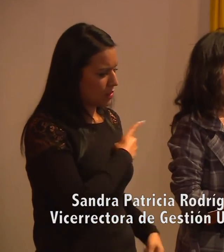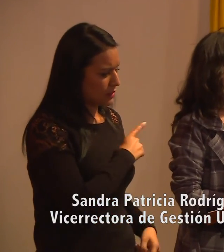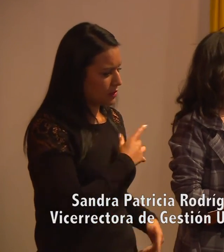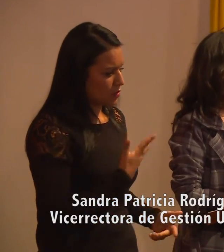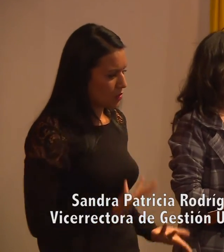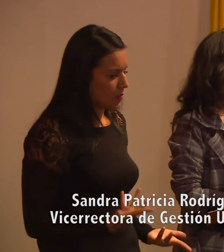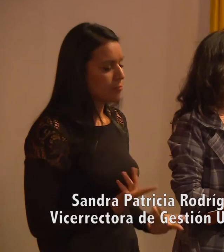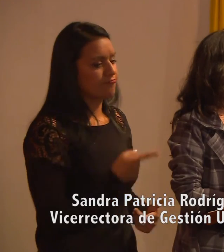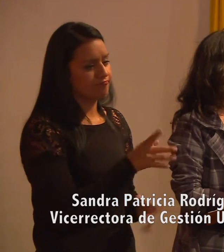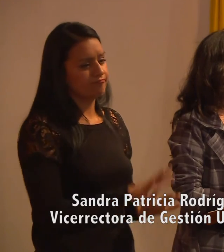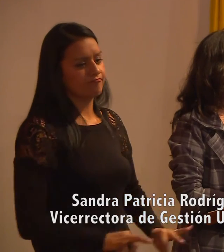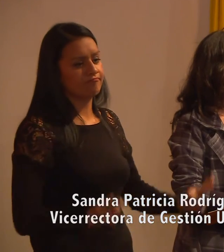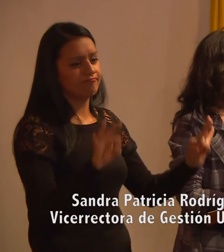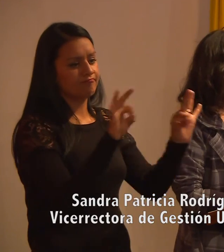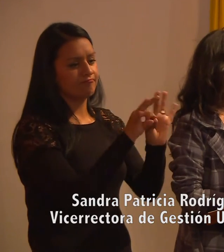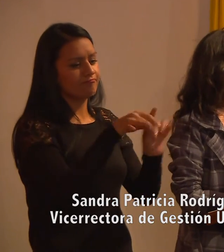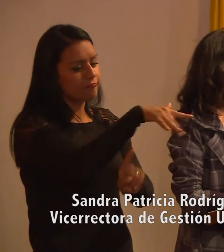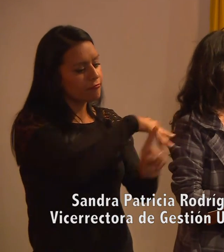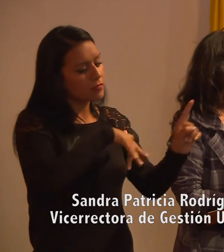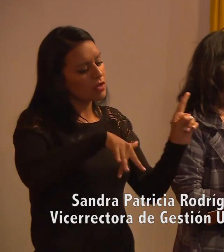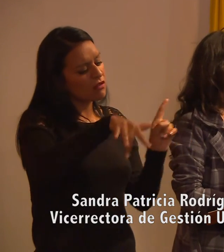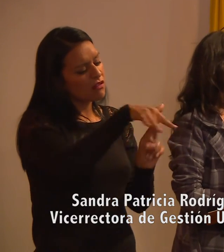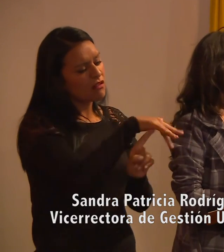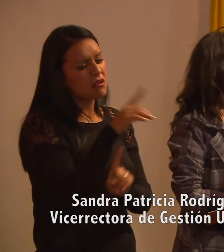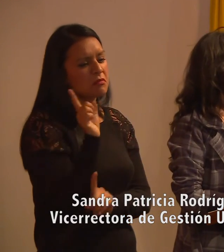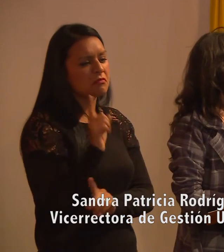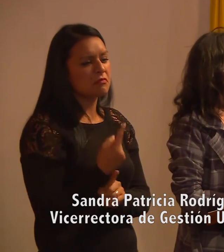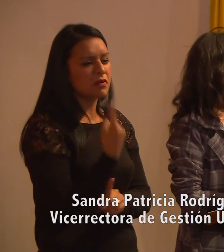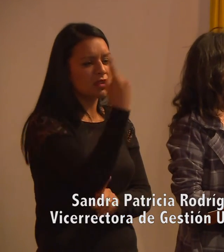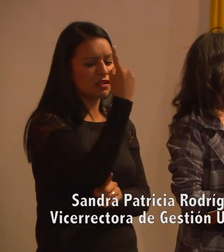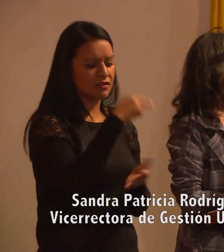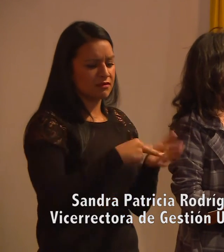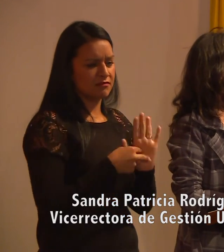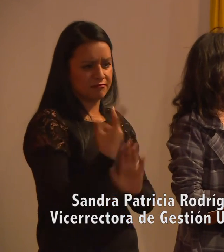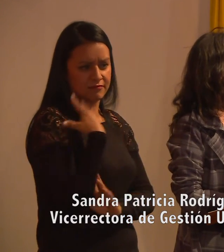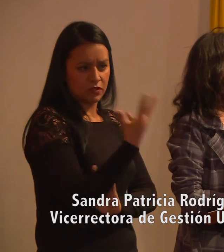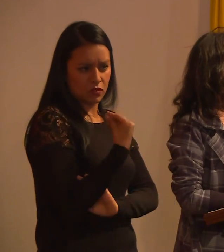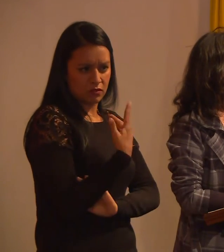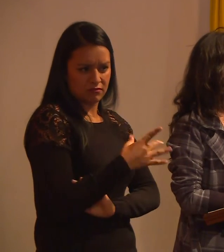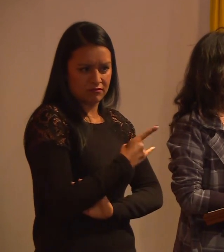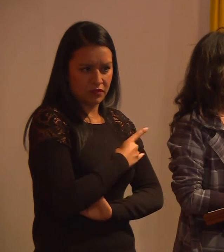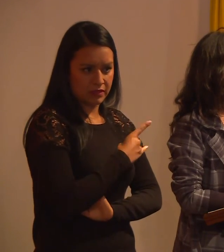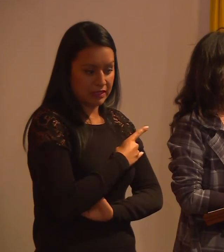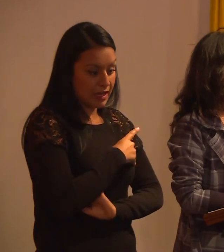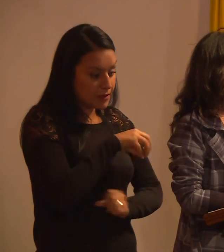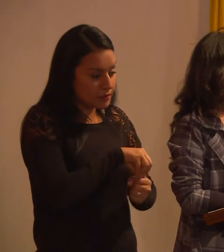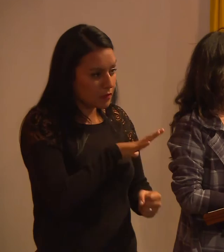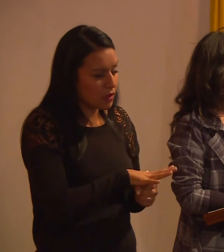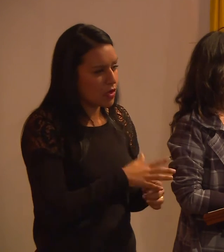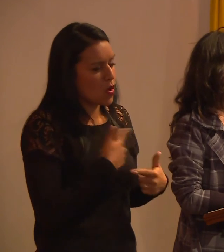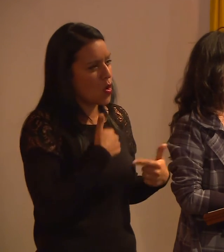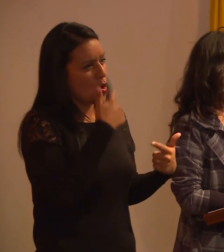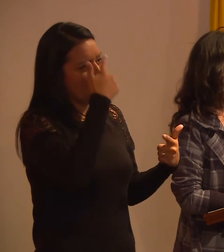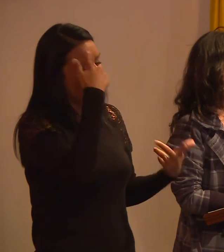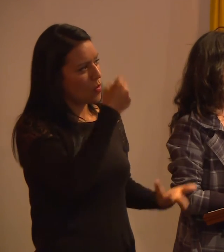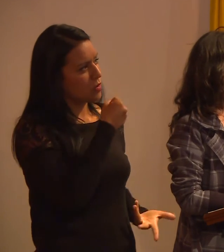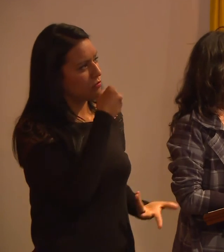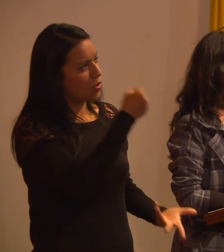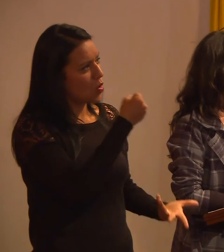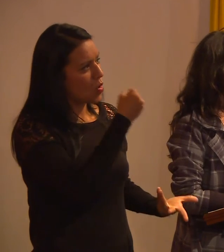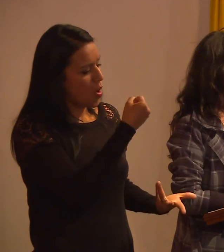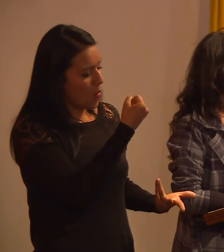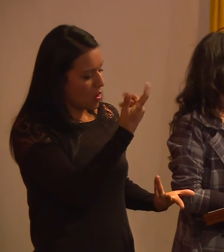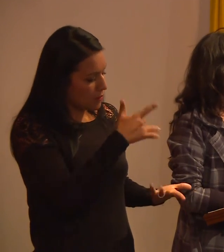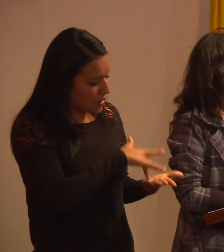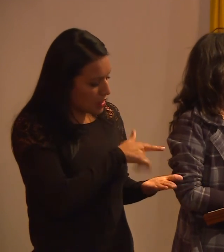y me parece que es importante hacer un contexto político de lo que implica para nosotros como universidad pública pensarnos el presupuesto y su